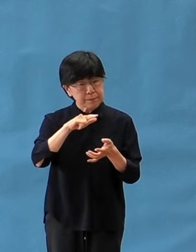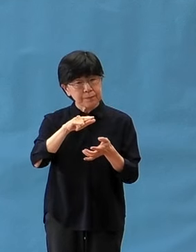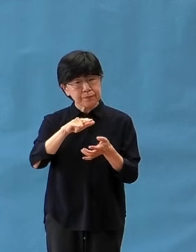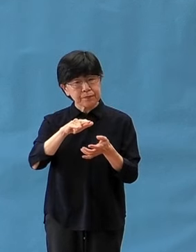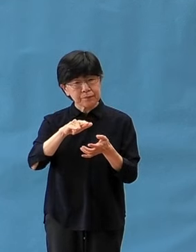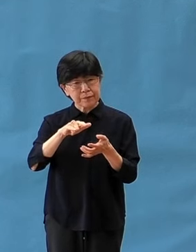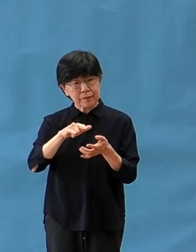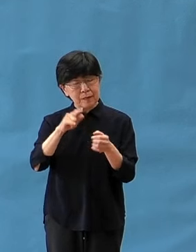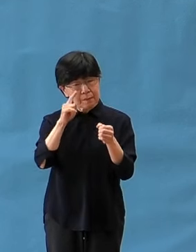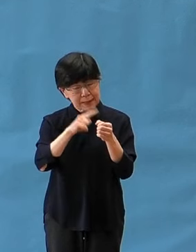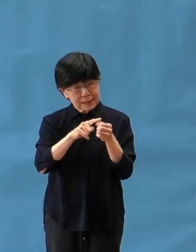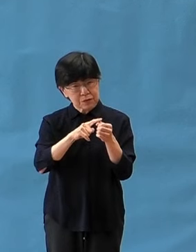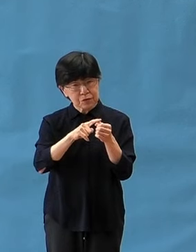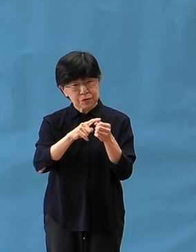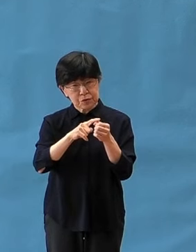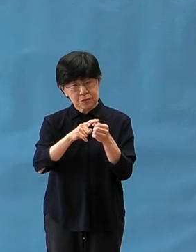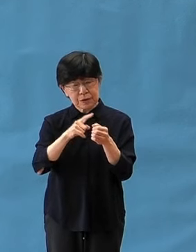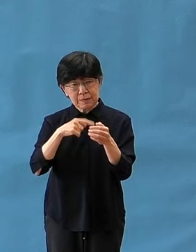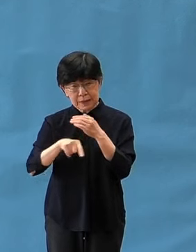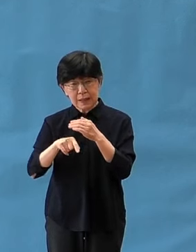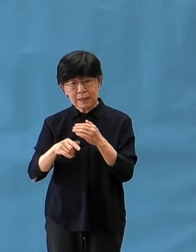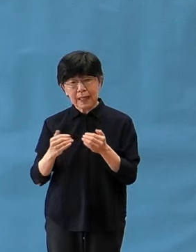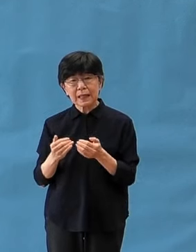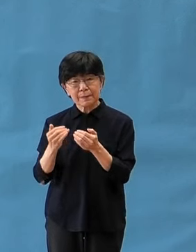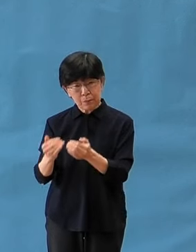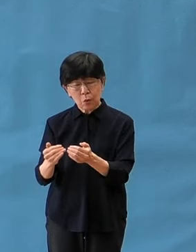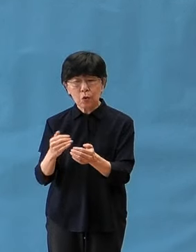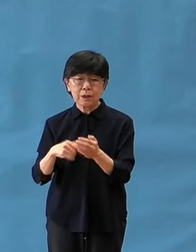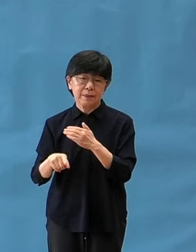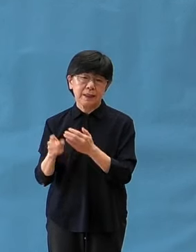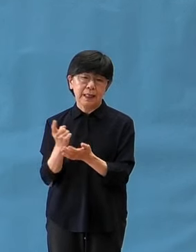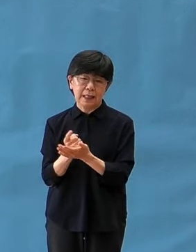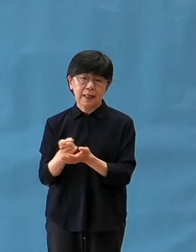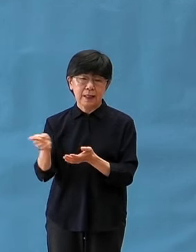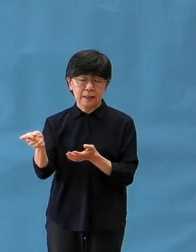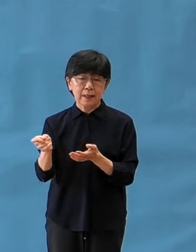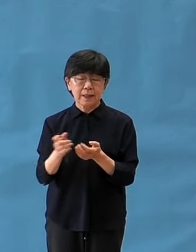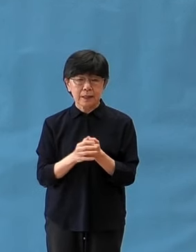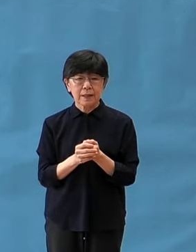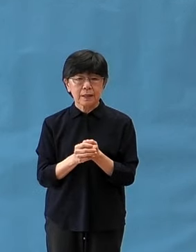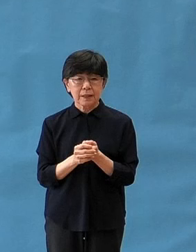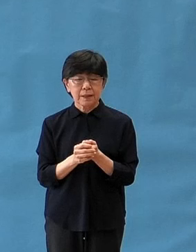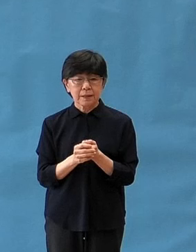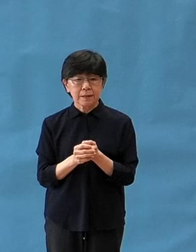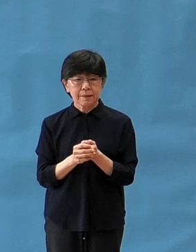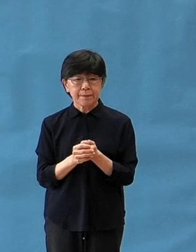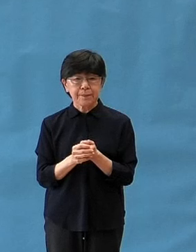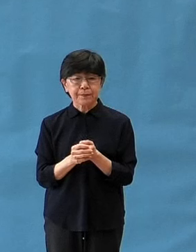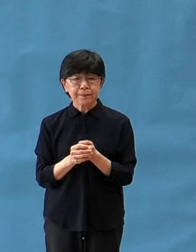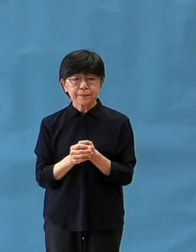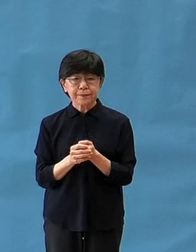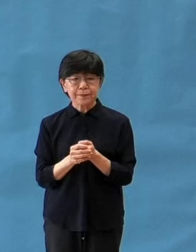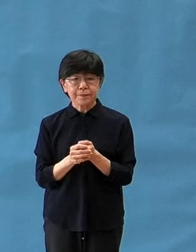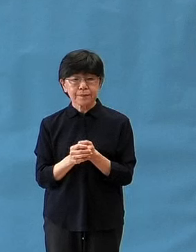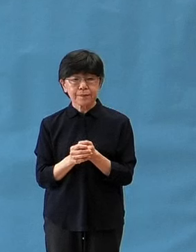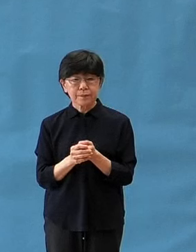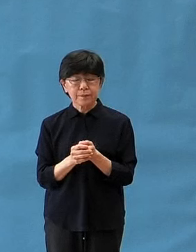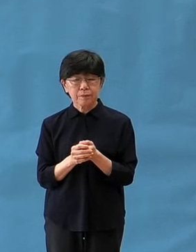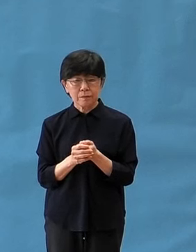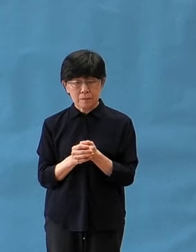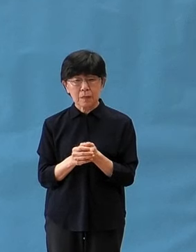まだ第一歩ということでありまして、この、まあ、比較的あの堅調にこの席は売れ